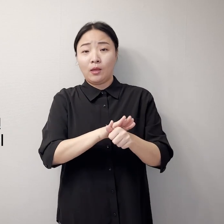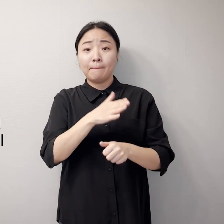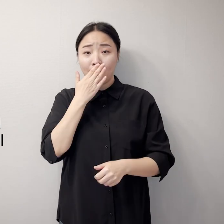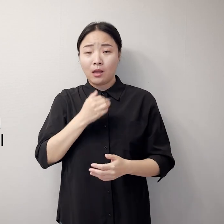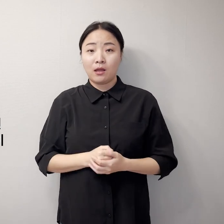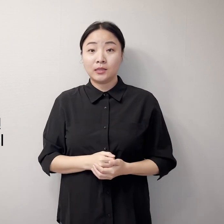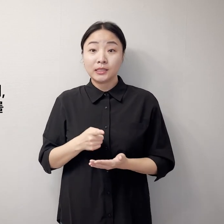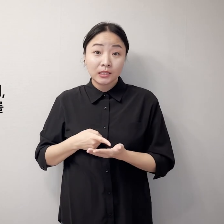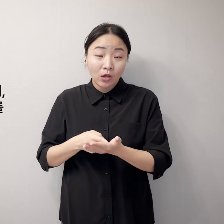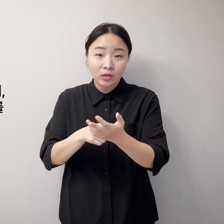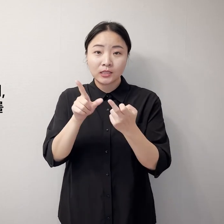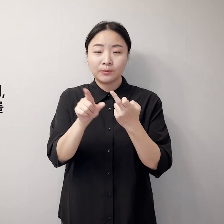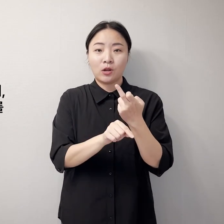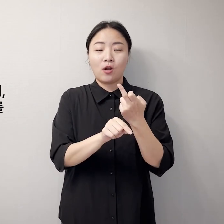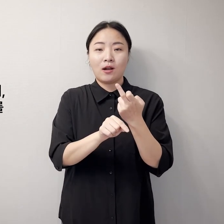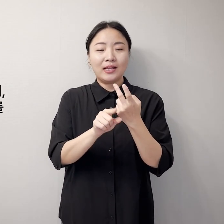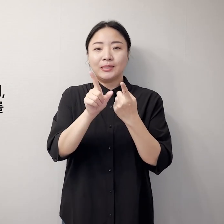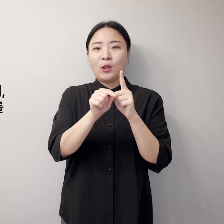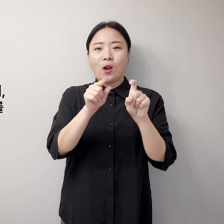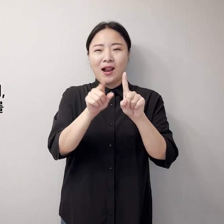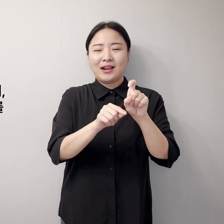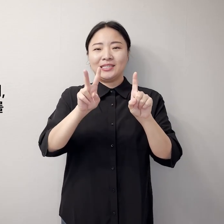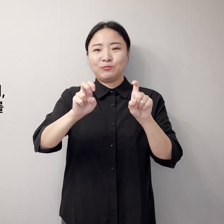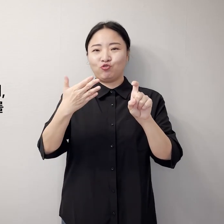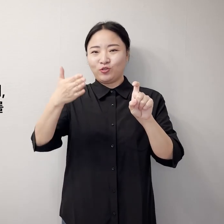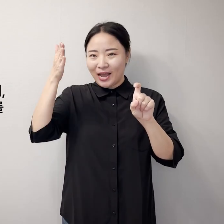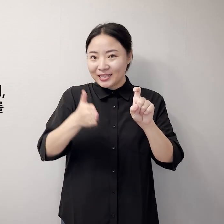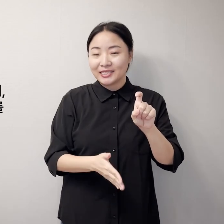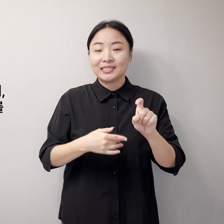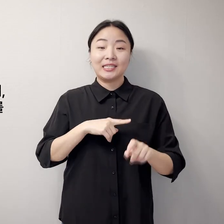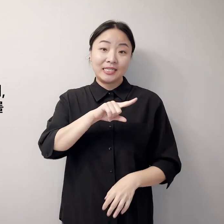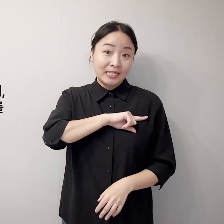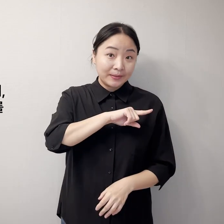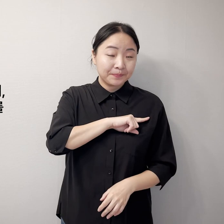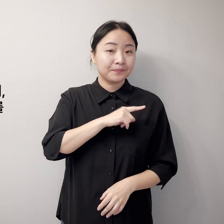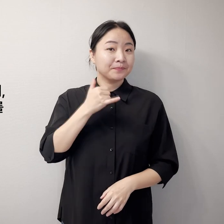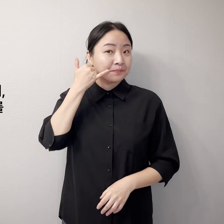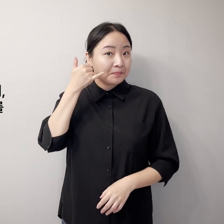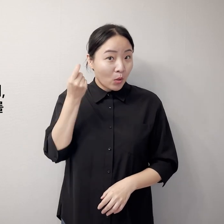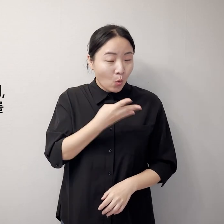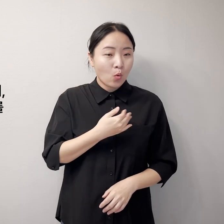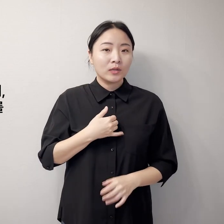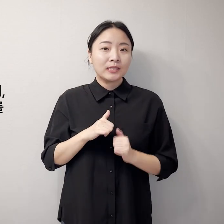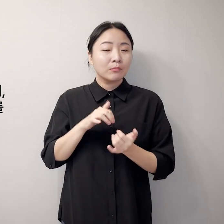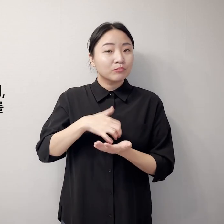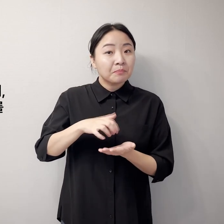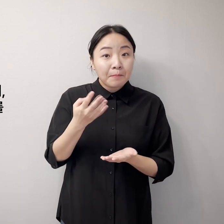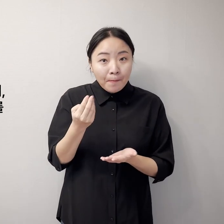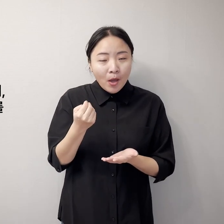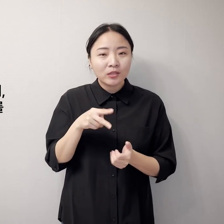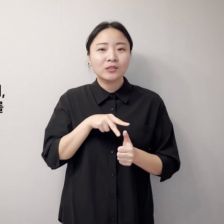신청은 11월 29일까지 이름, 연락처, 인원을 포함한 정보를